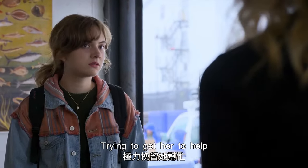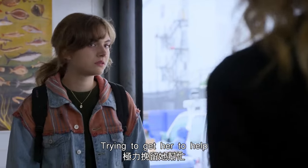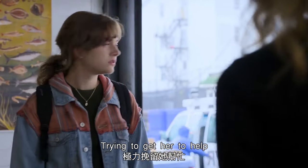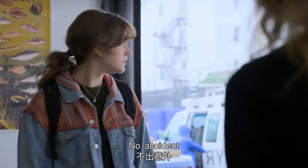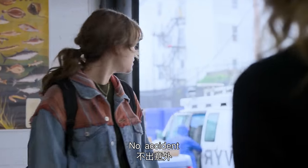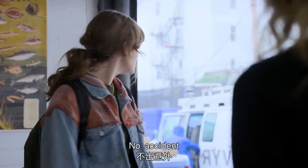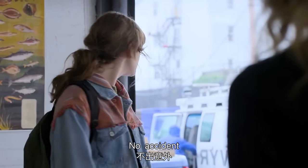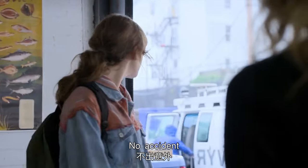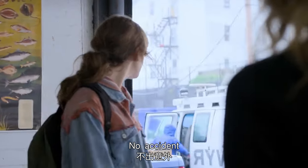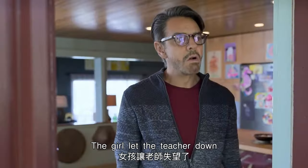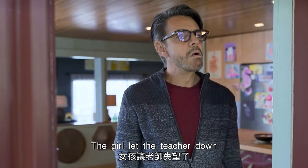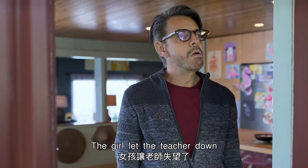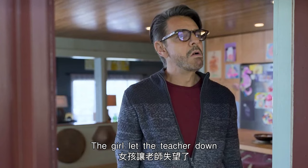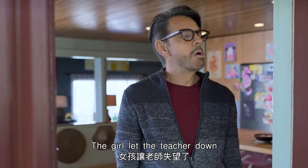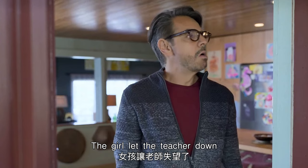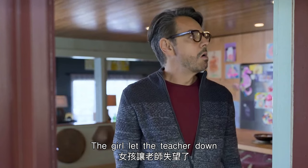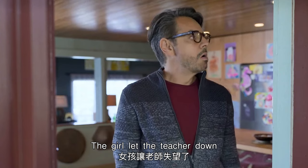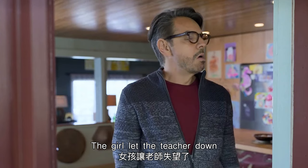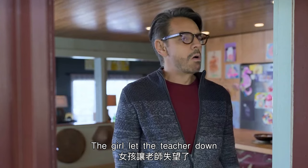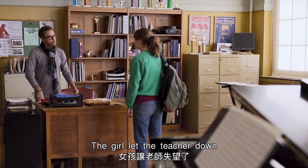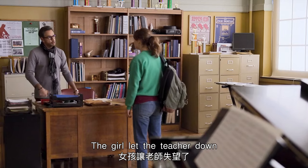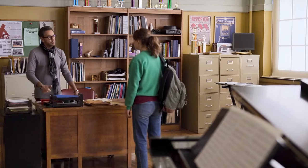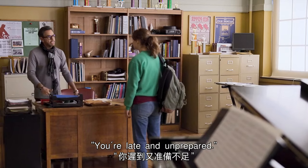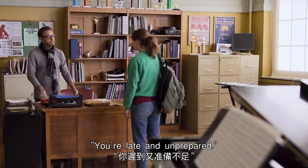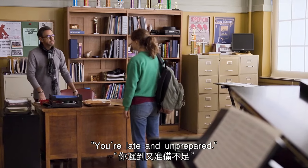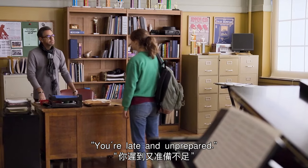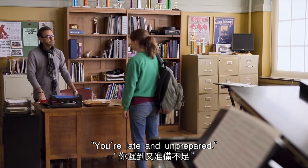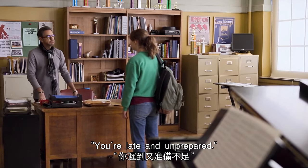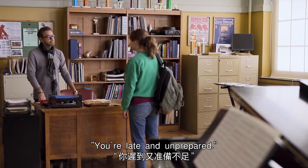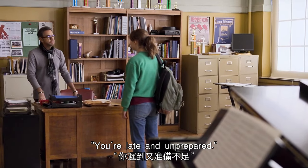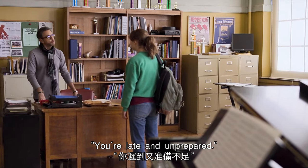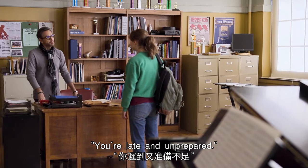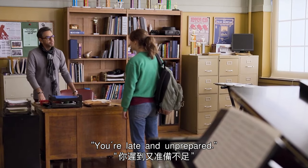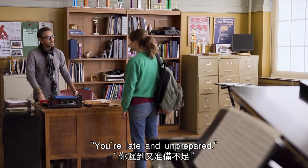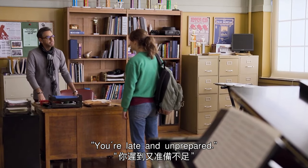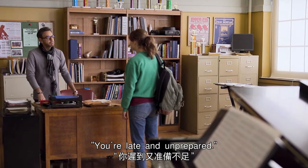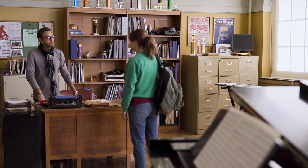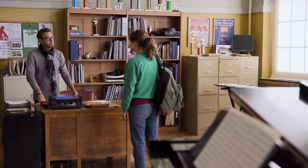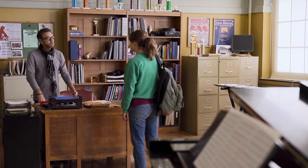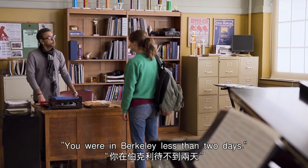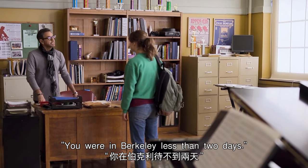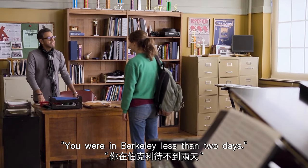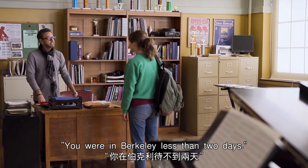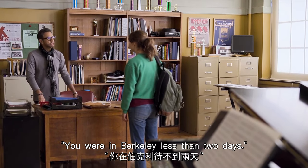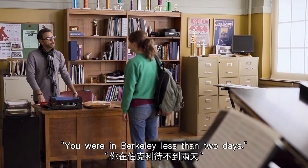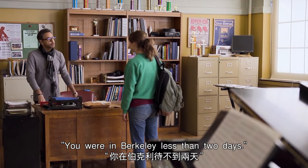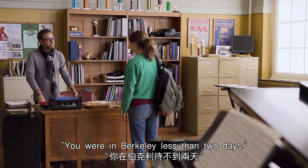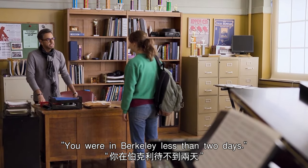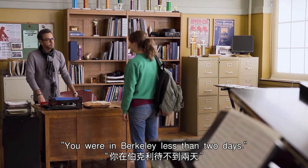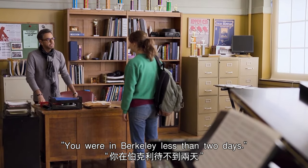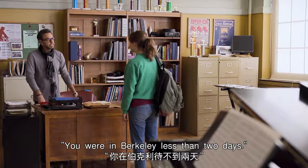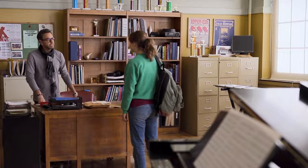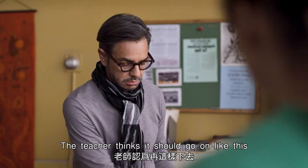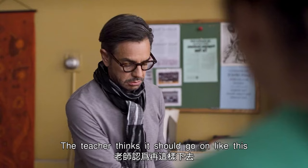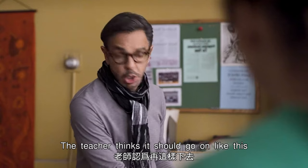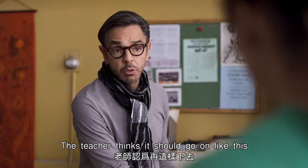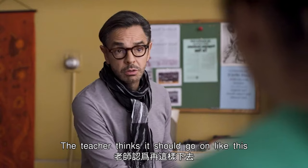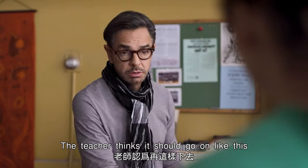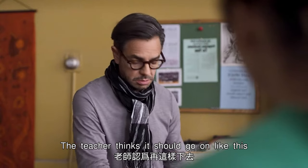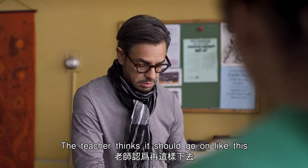帮忙不出意外女孩让老师失望了老师认为再这样